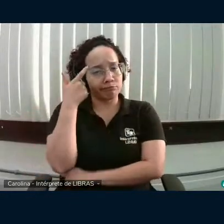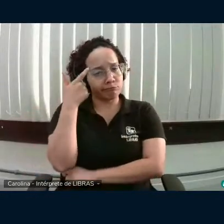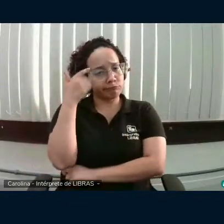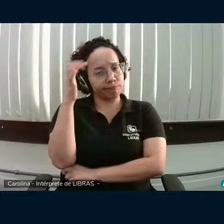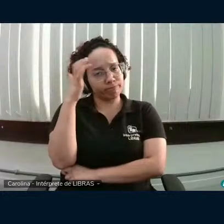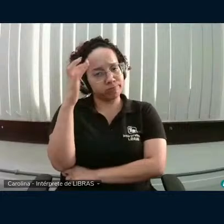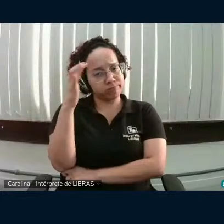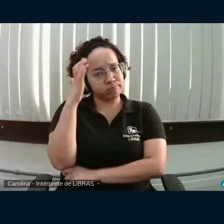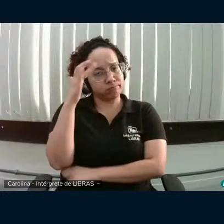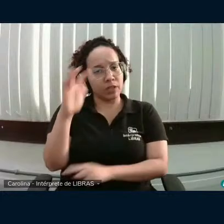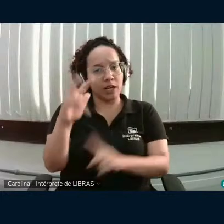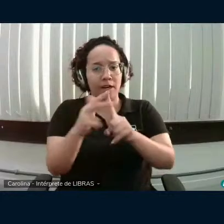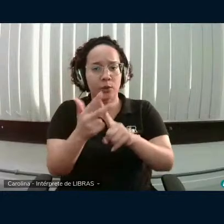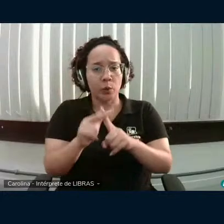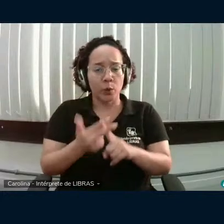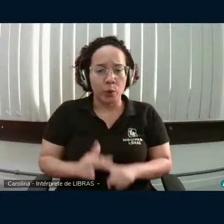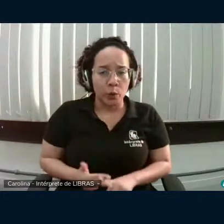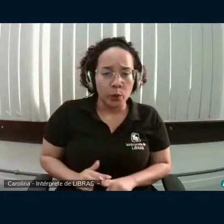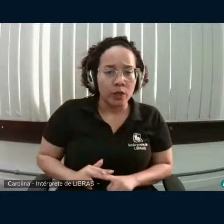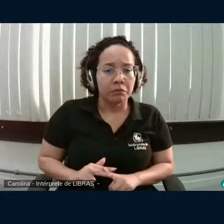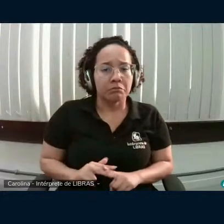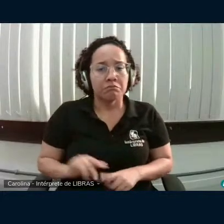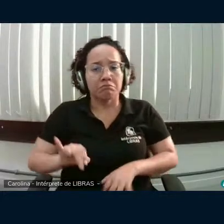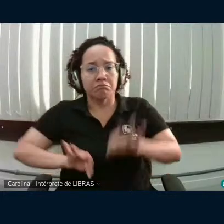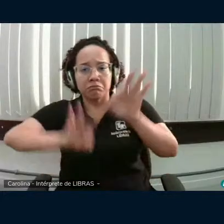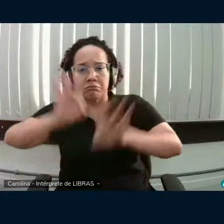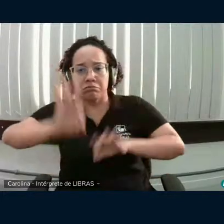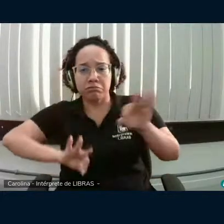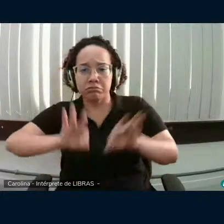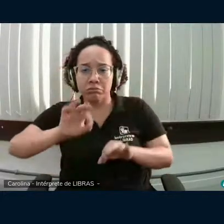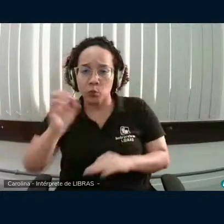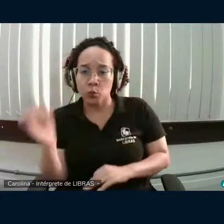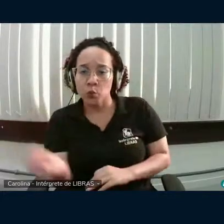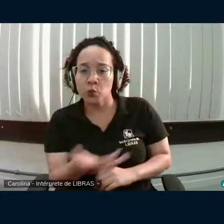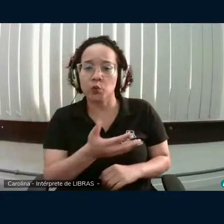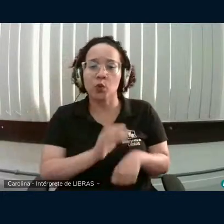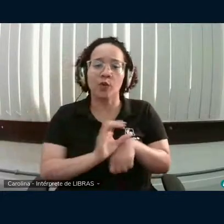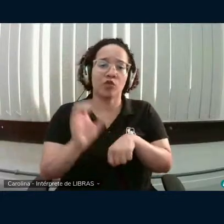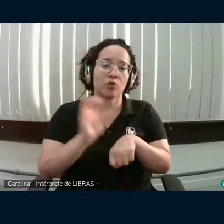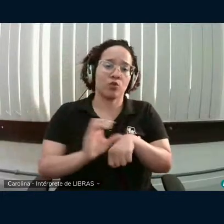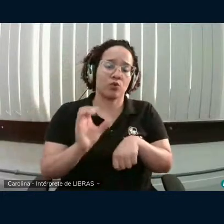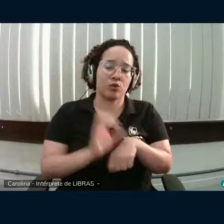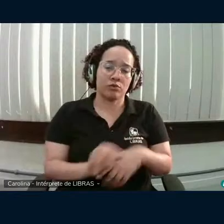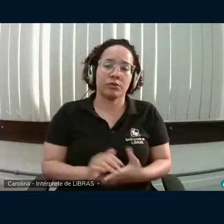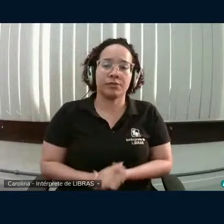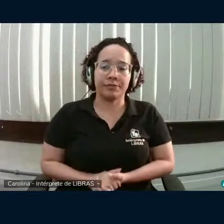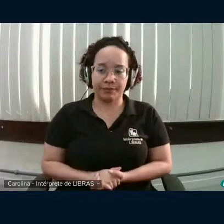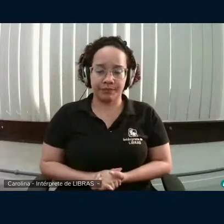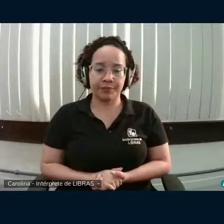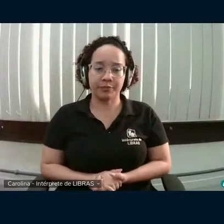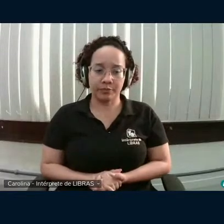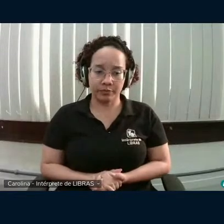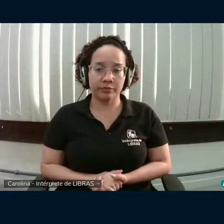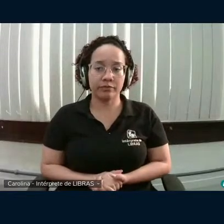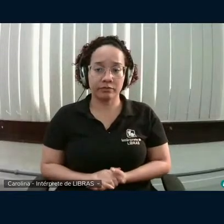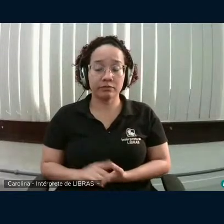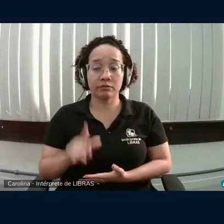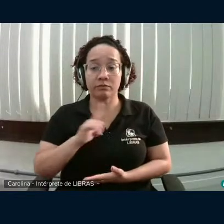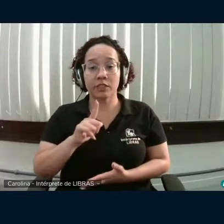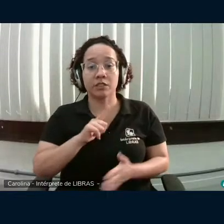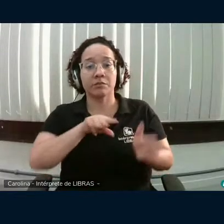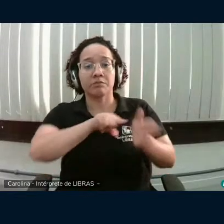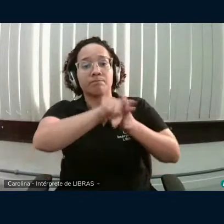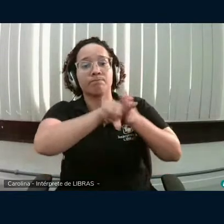mandar ninguém embora e contratar outras pessoas, né? Então, acho que tem um estudo que